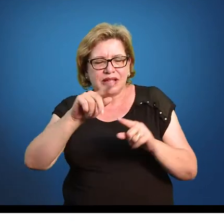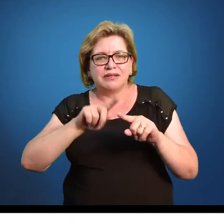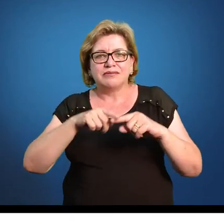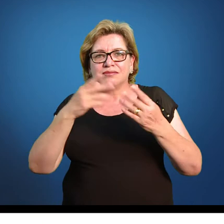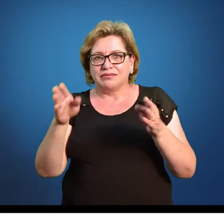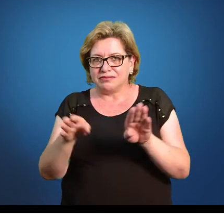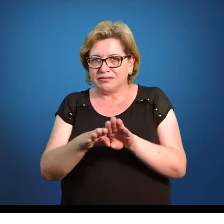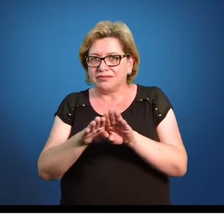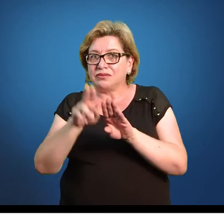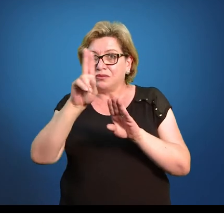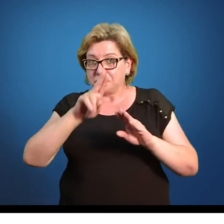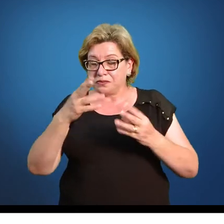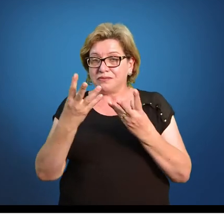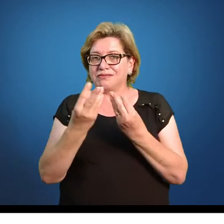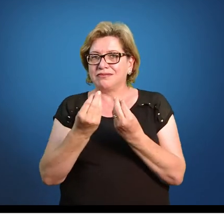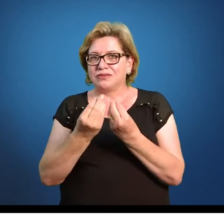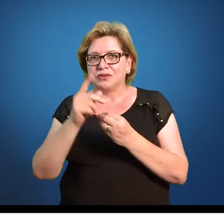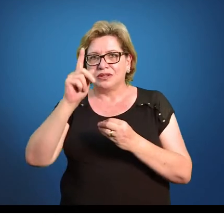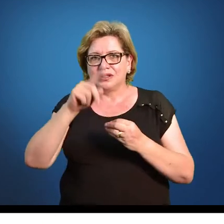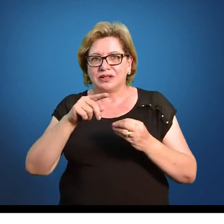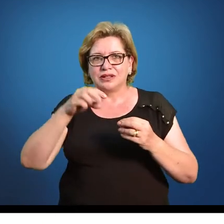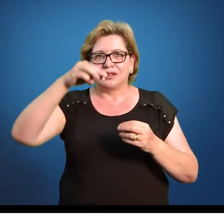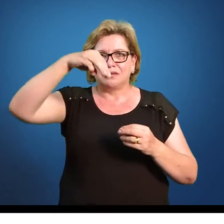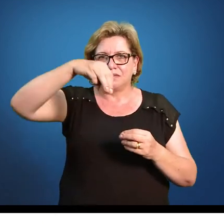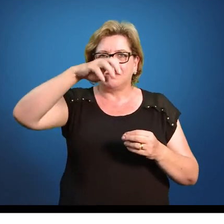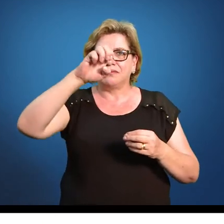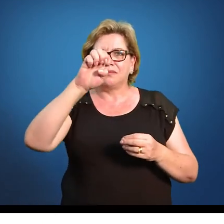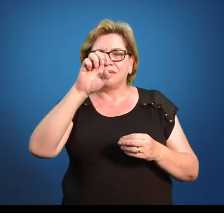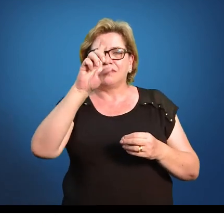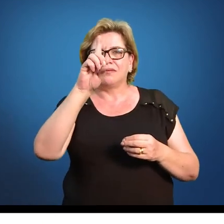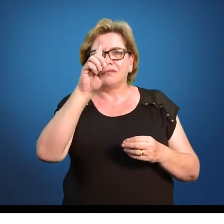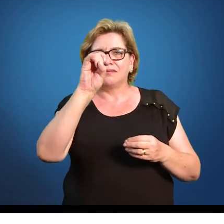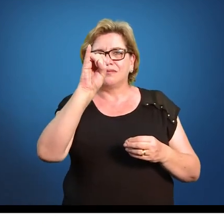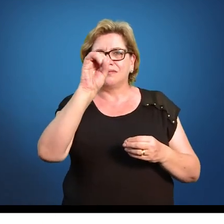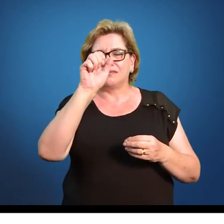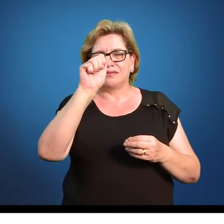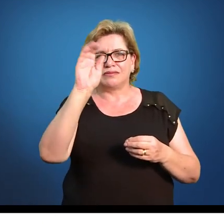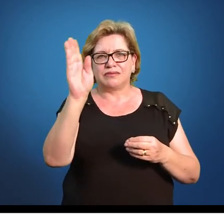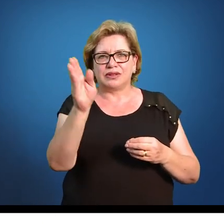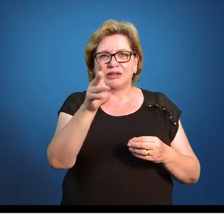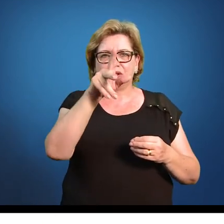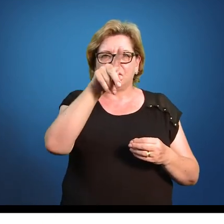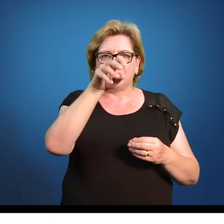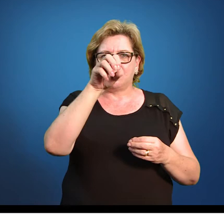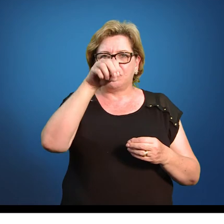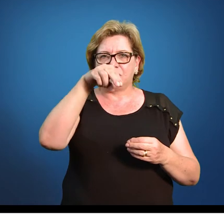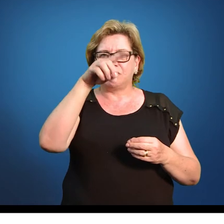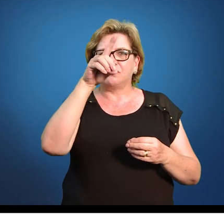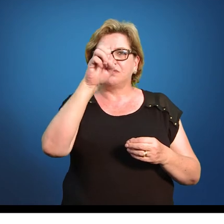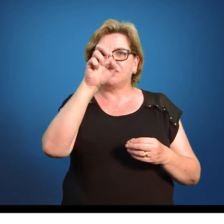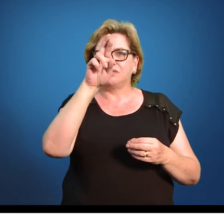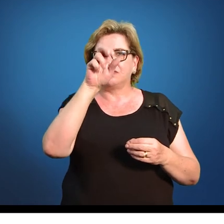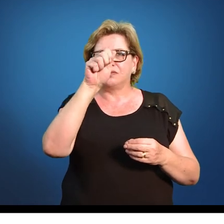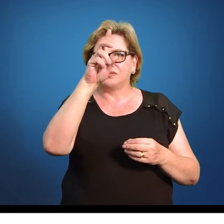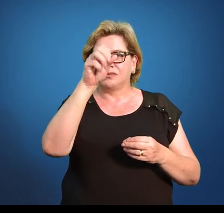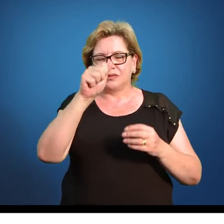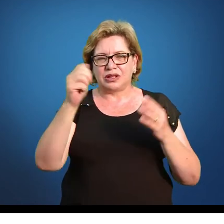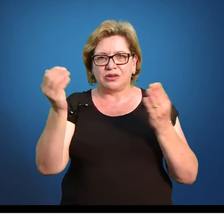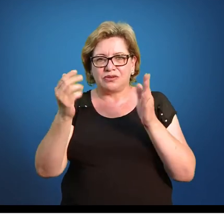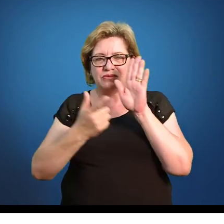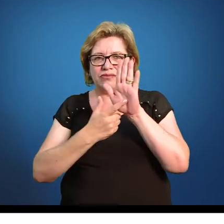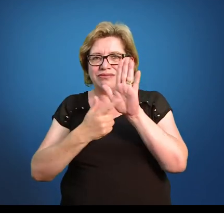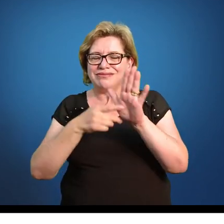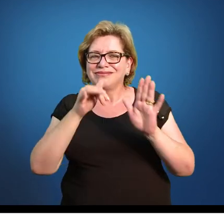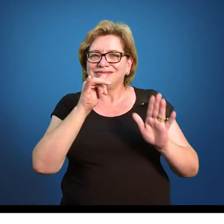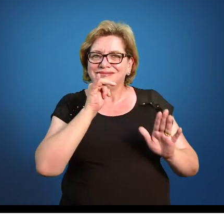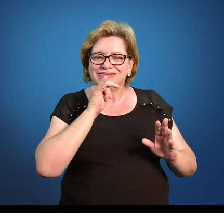estiver estudando dados agrupados é o que a gente chama de média ponderada. Para ter uma ideia do que é essa média ponderada, a gente vai fazer um exemplo. Então, imagine